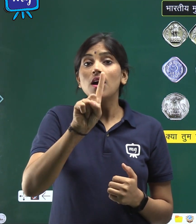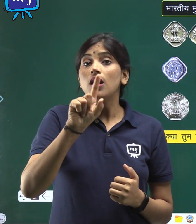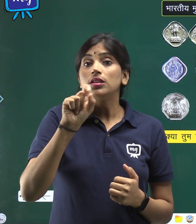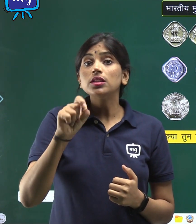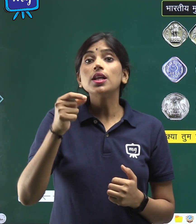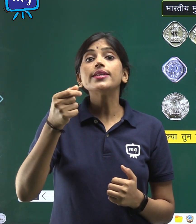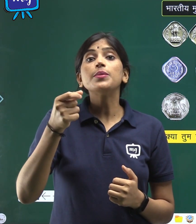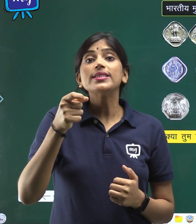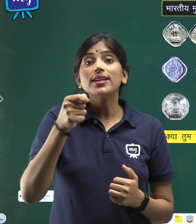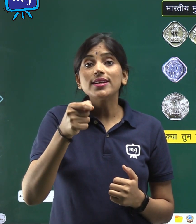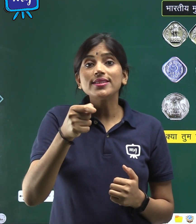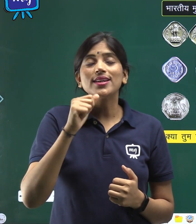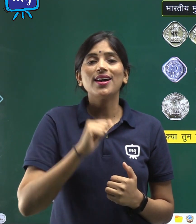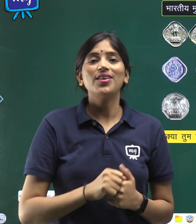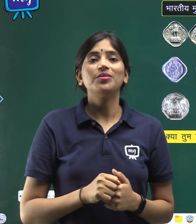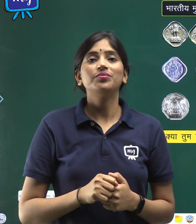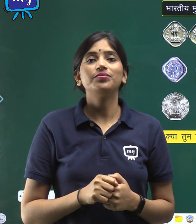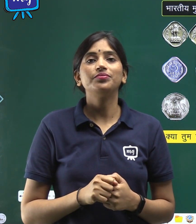10 पैसे का सिक्का,